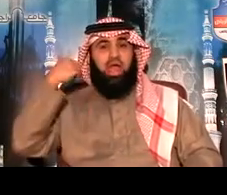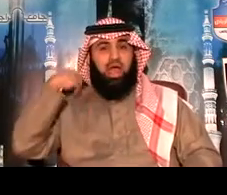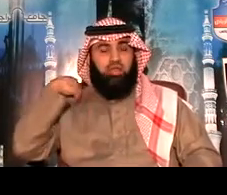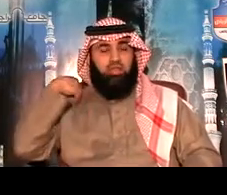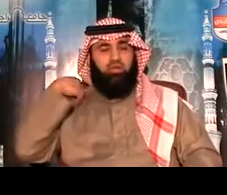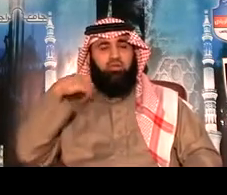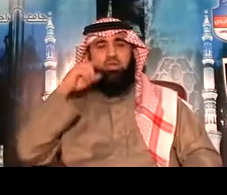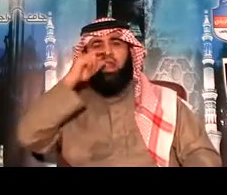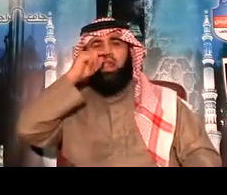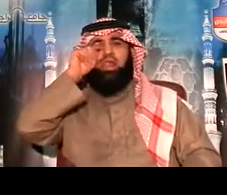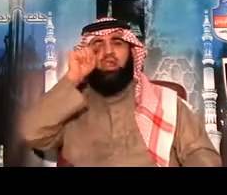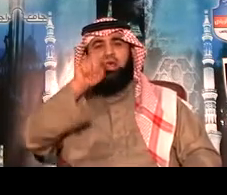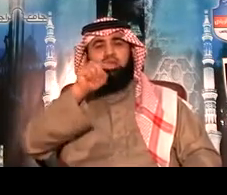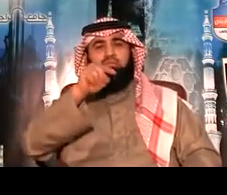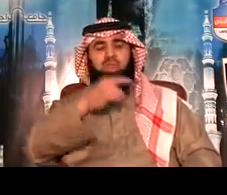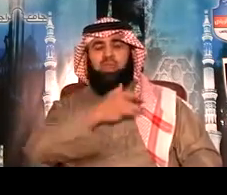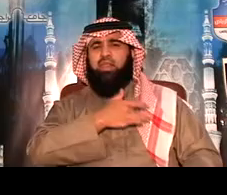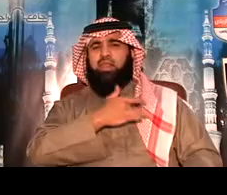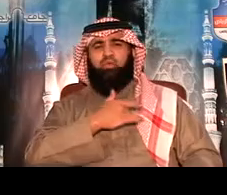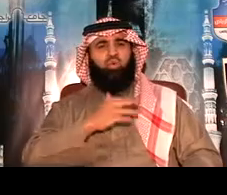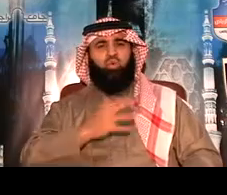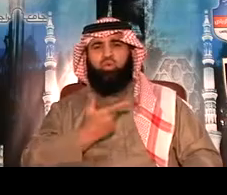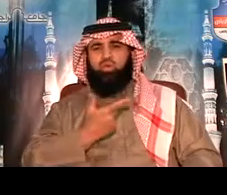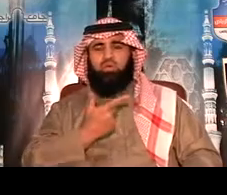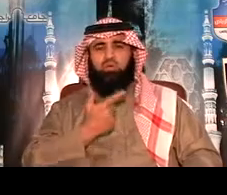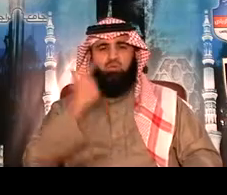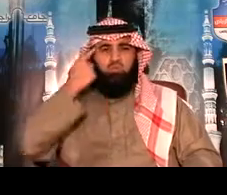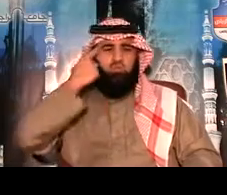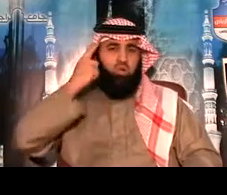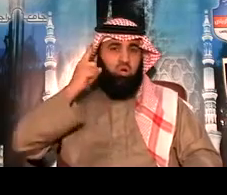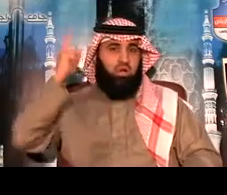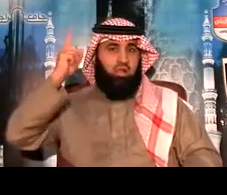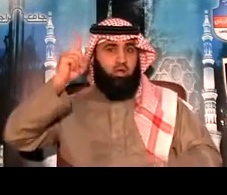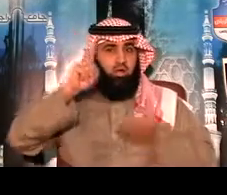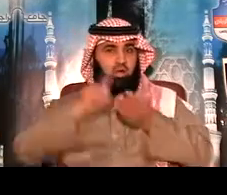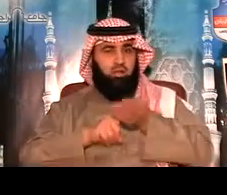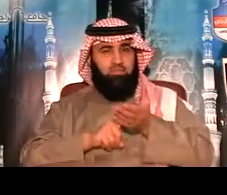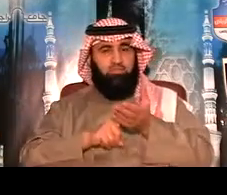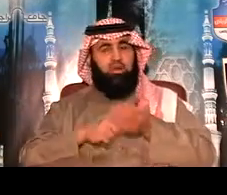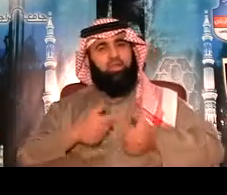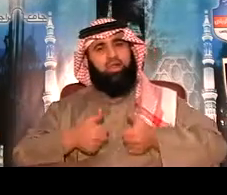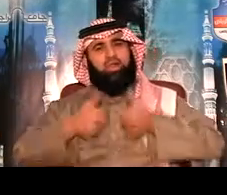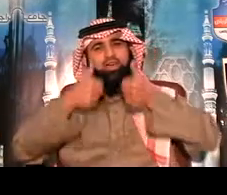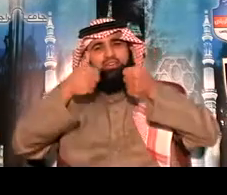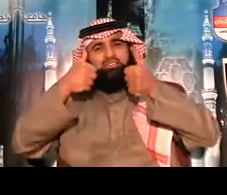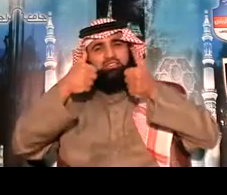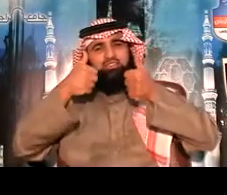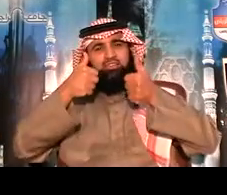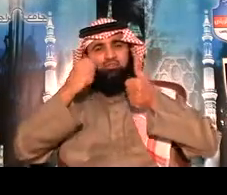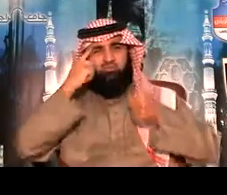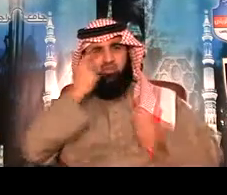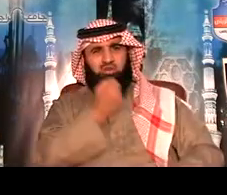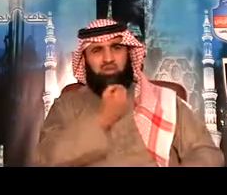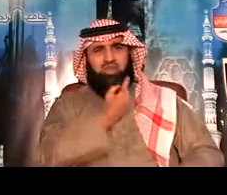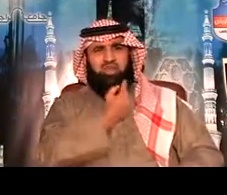نيته الباعثة على ذلك خالصة لله تعالى من شوائب الرياء والرغبة